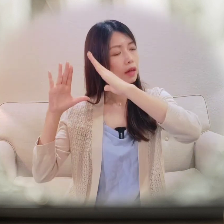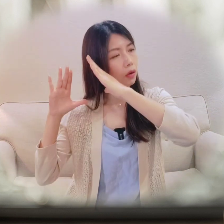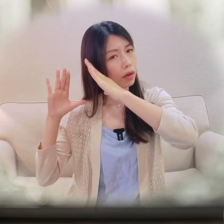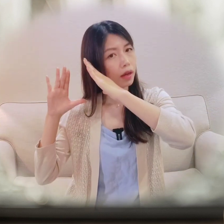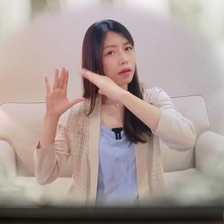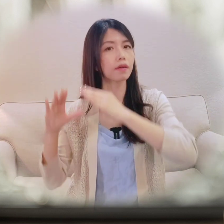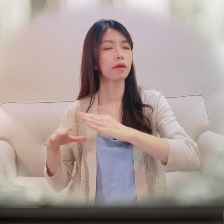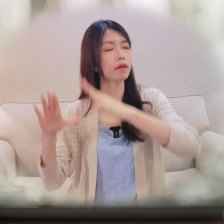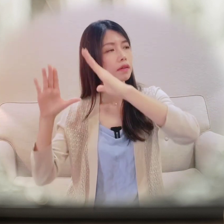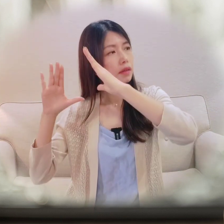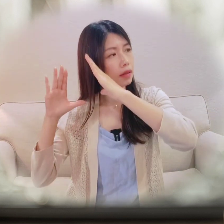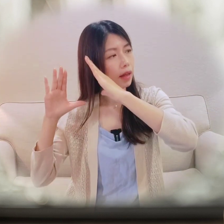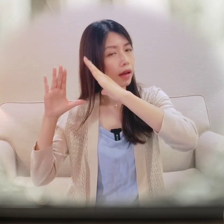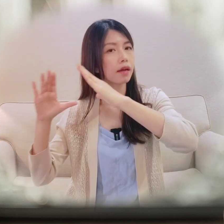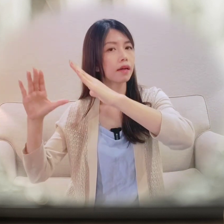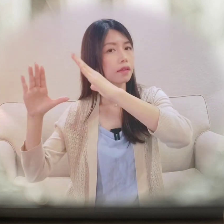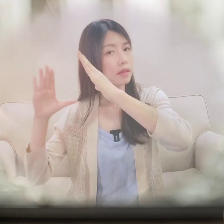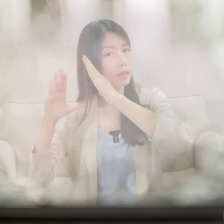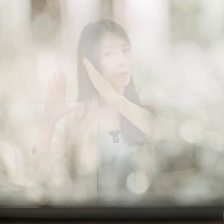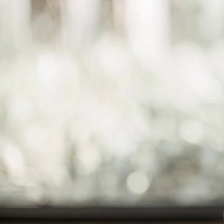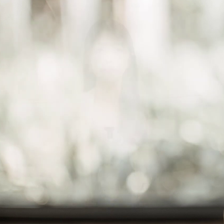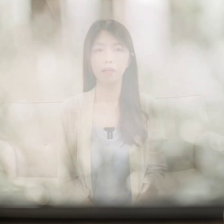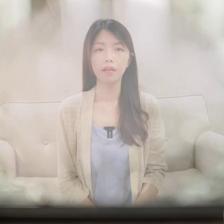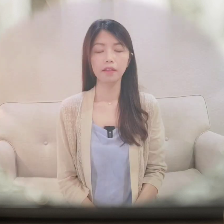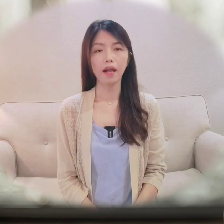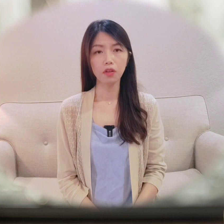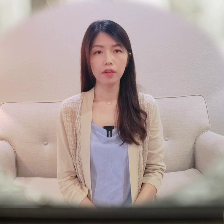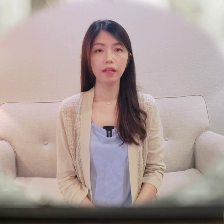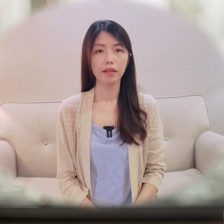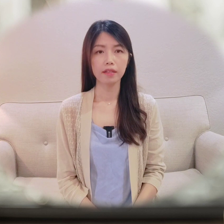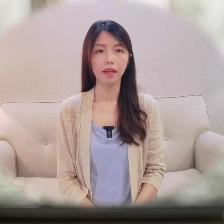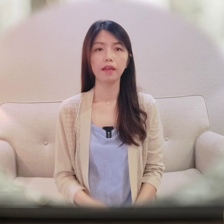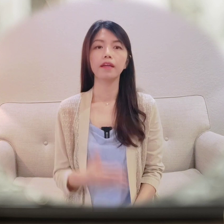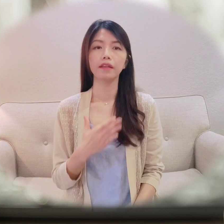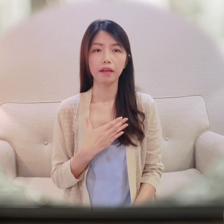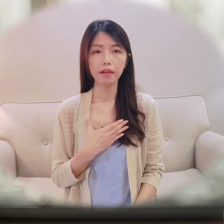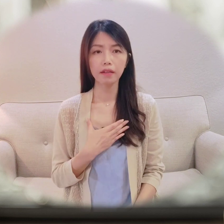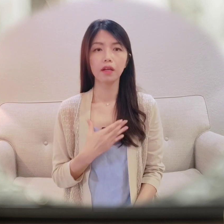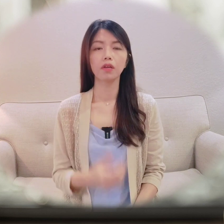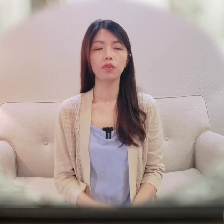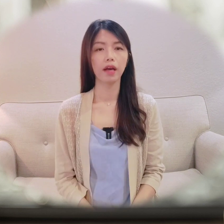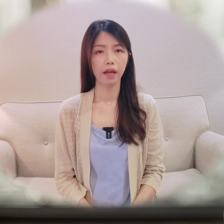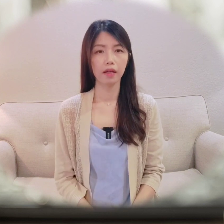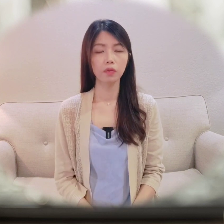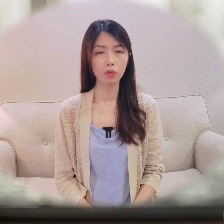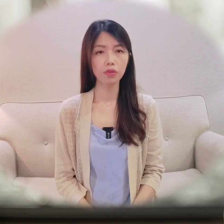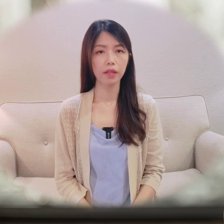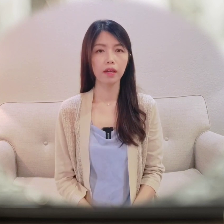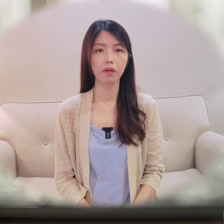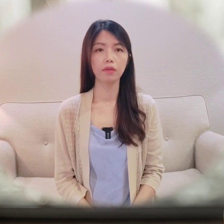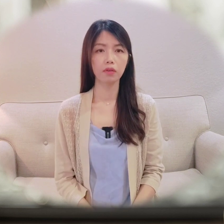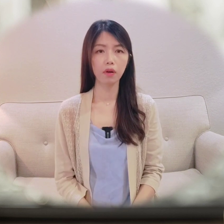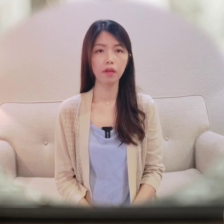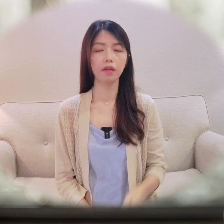들으시며 이렇게 듣다 들으시며 날 귀하다 하시네. 나를 귀하다